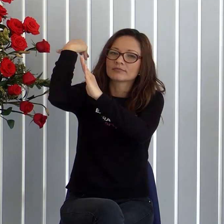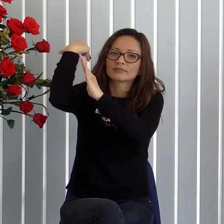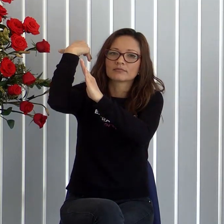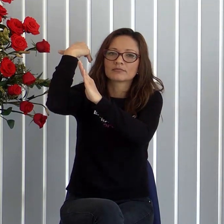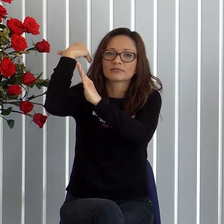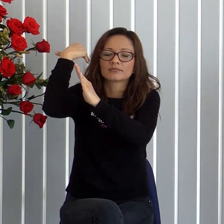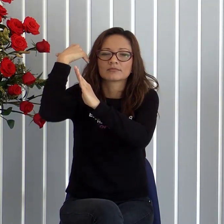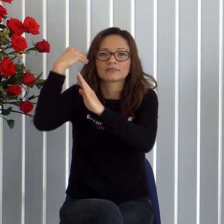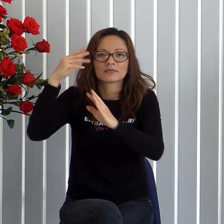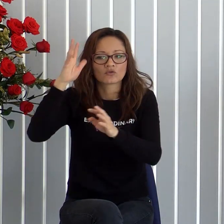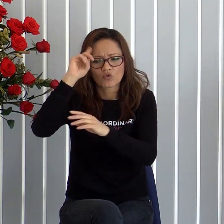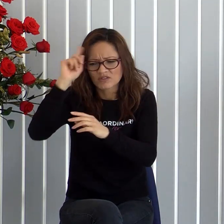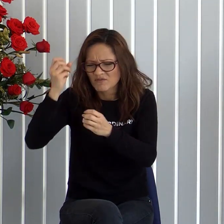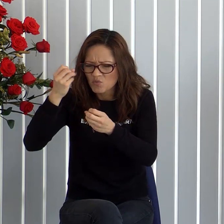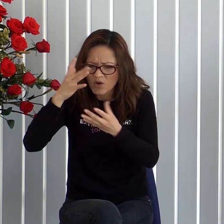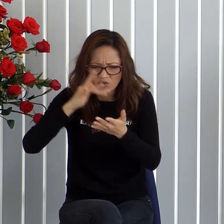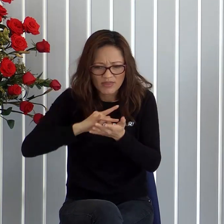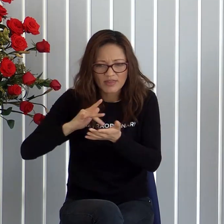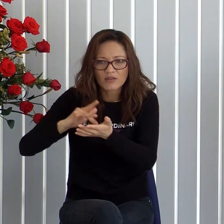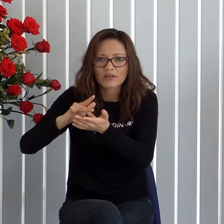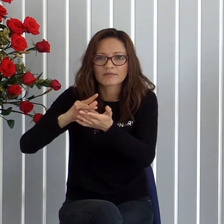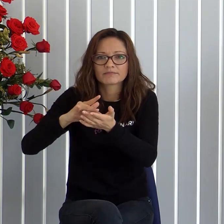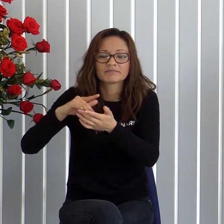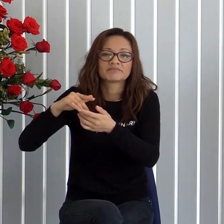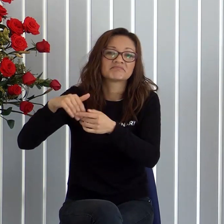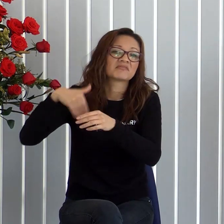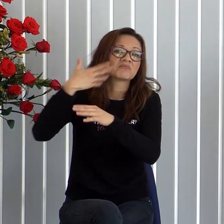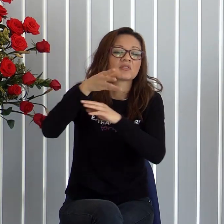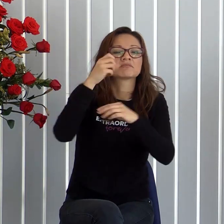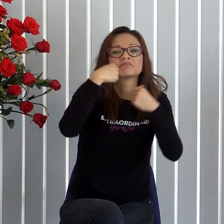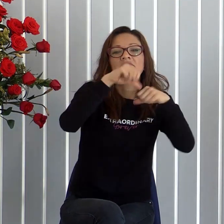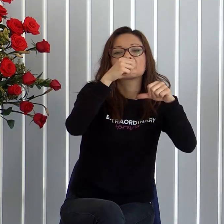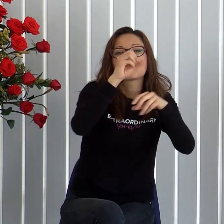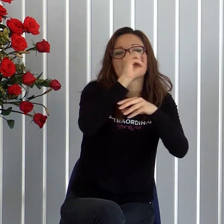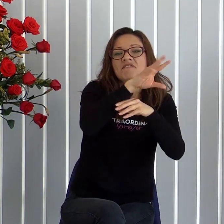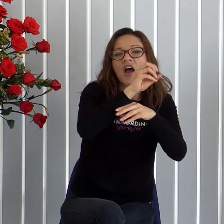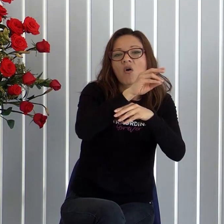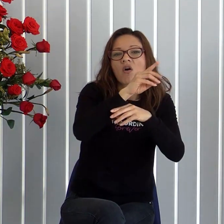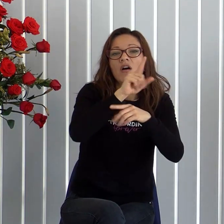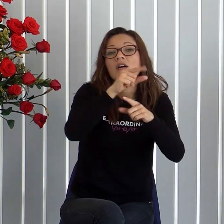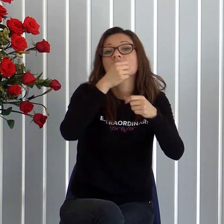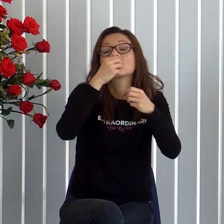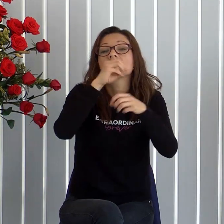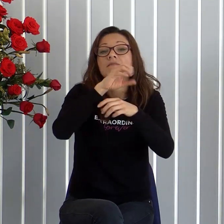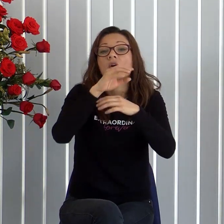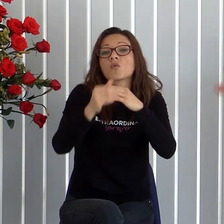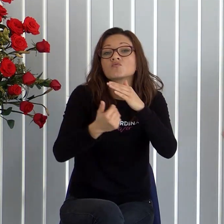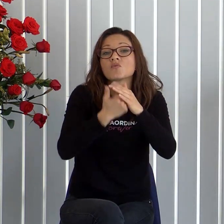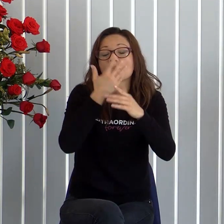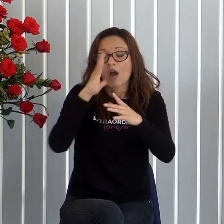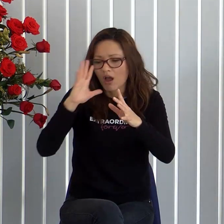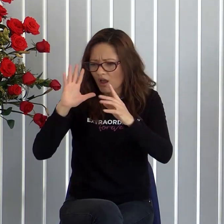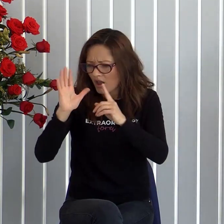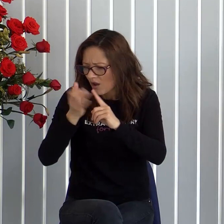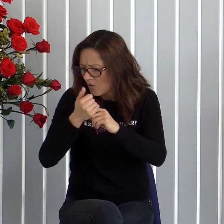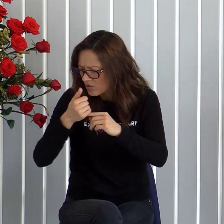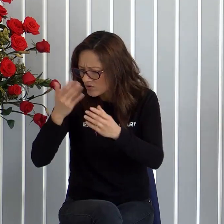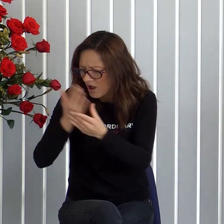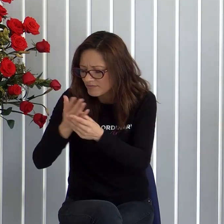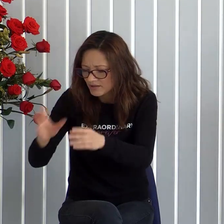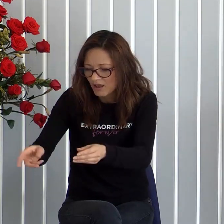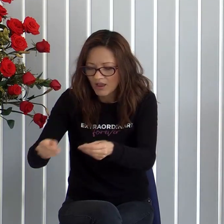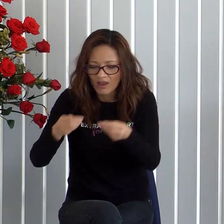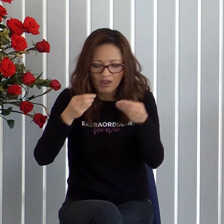y desapareció. Y después vendieron el banco y después el banco nuevo que compró encontró unos papeles por ahí botados